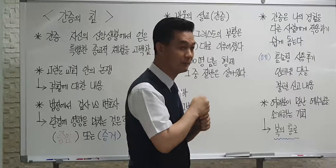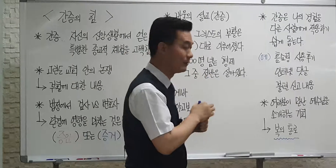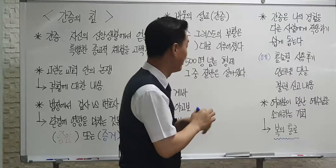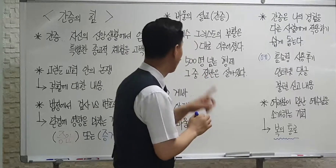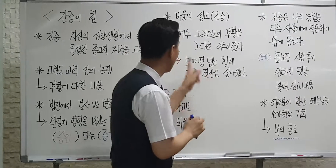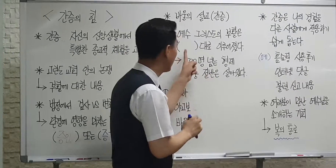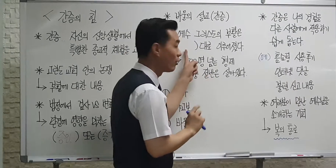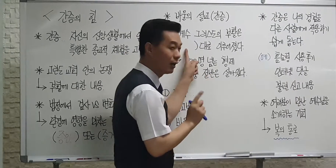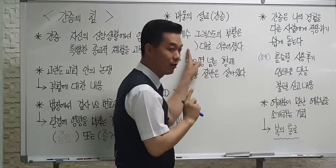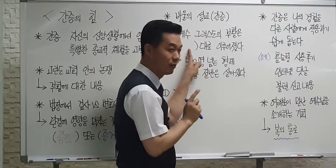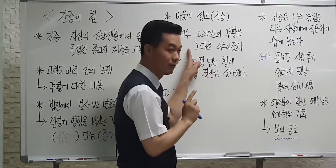여기 뭘까요?